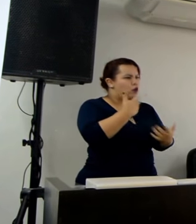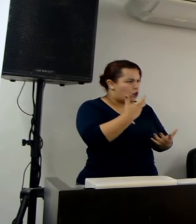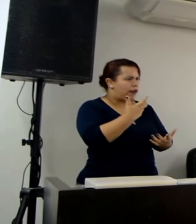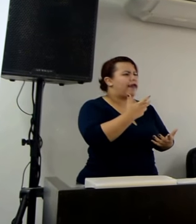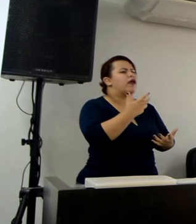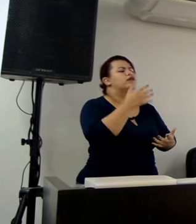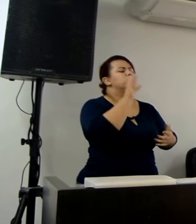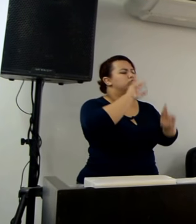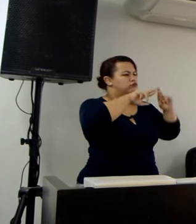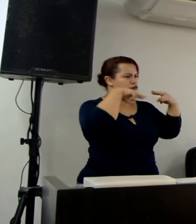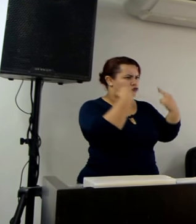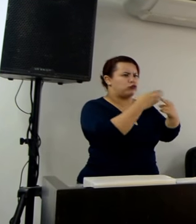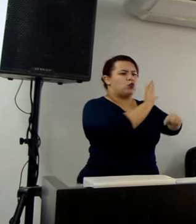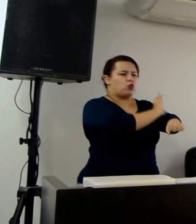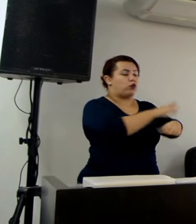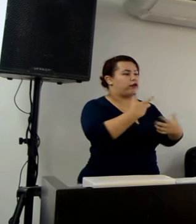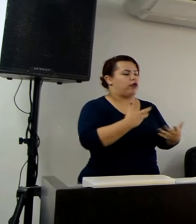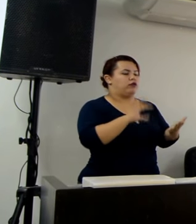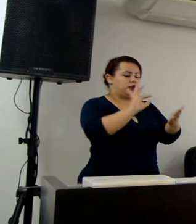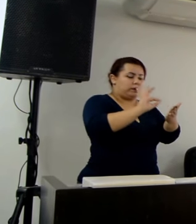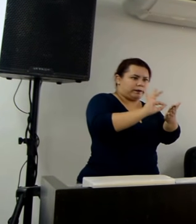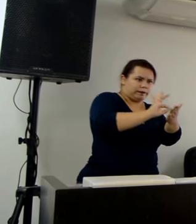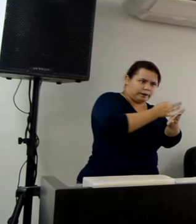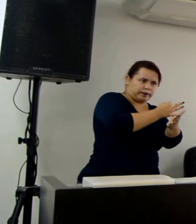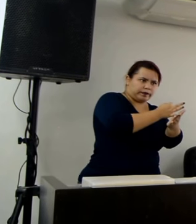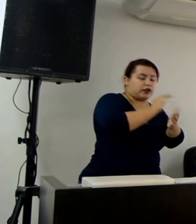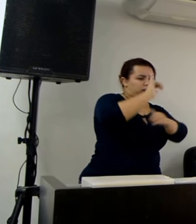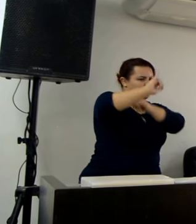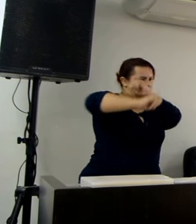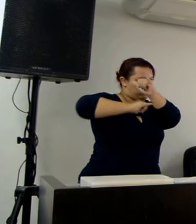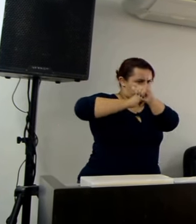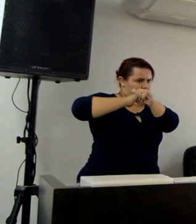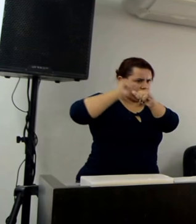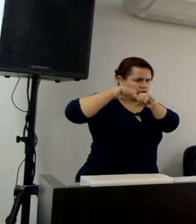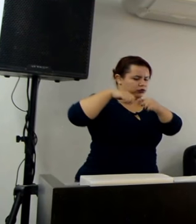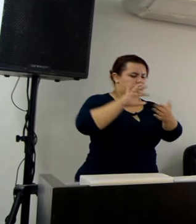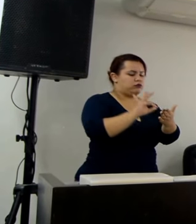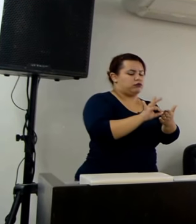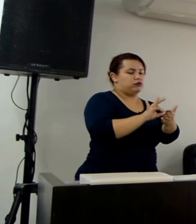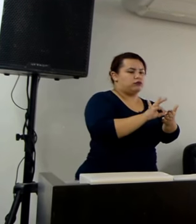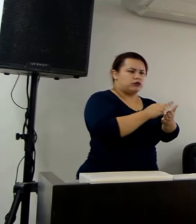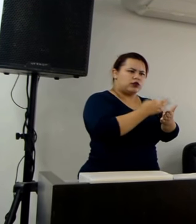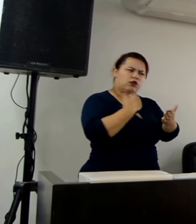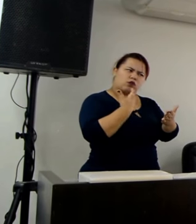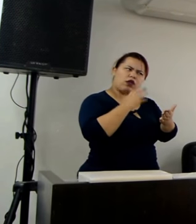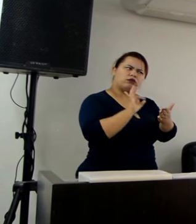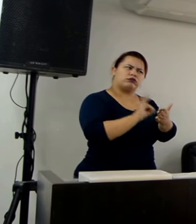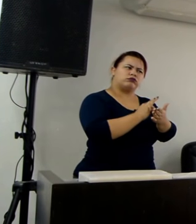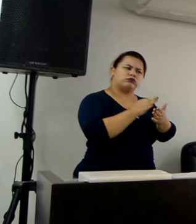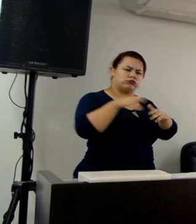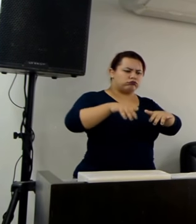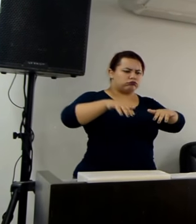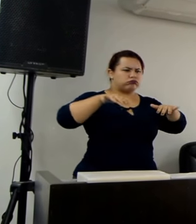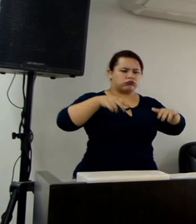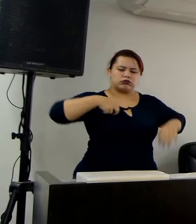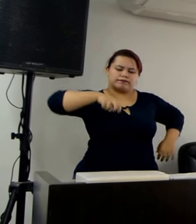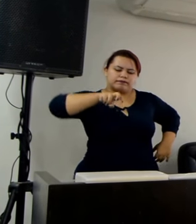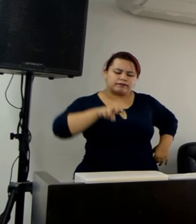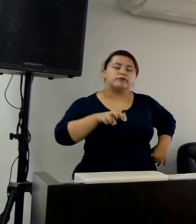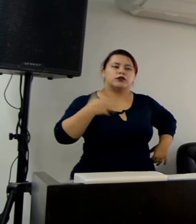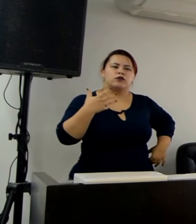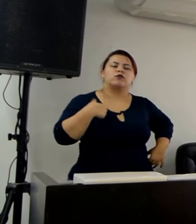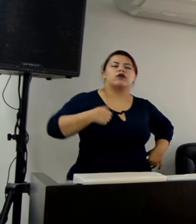vão poder se inscrever e vão poder, dentro do fórum, poder se candidatar, né, para poder ter a sua cadeira